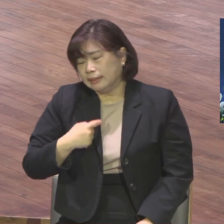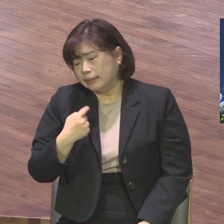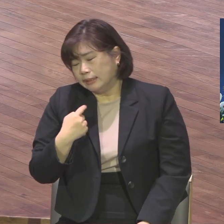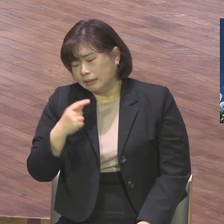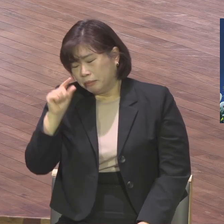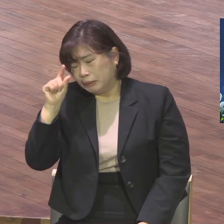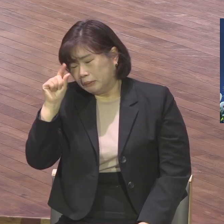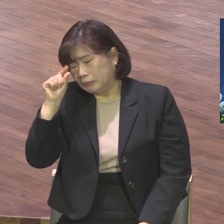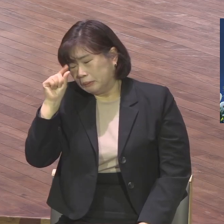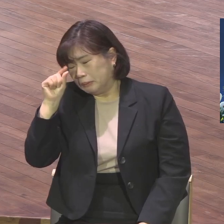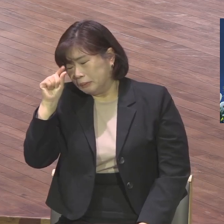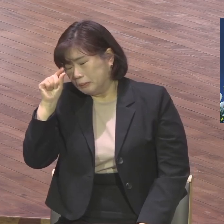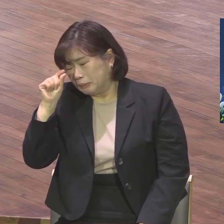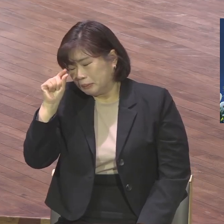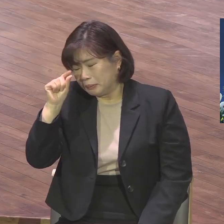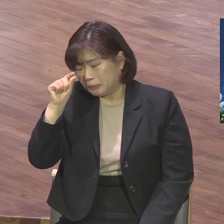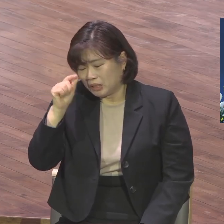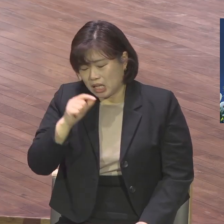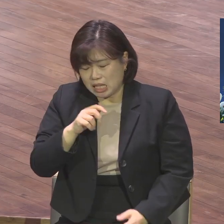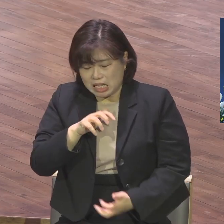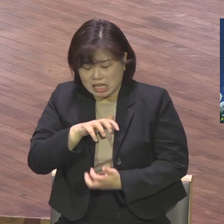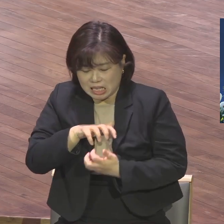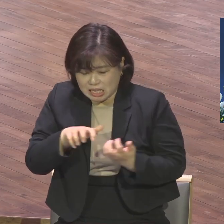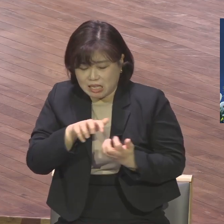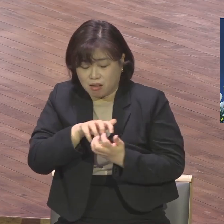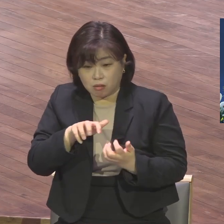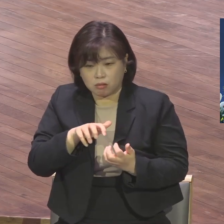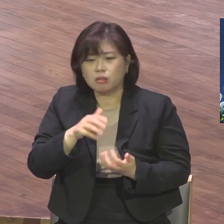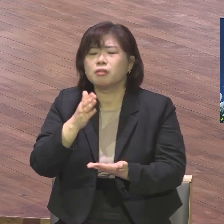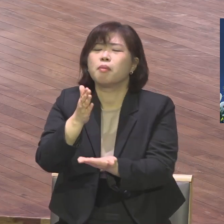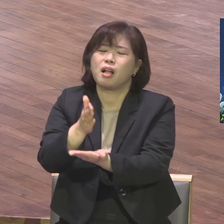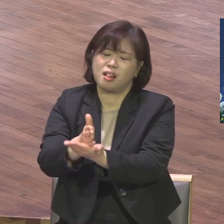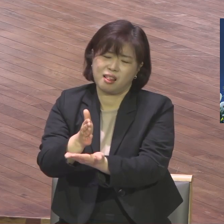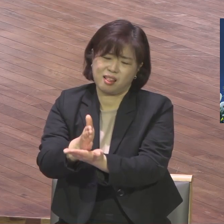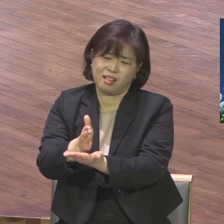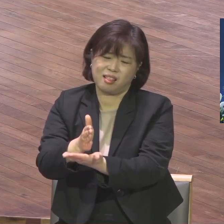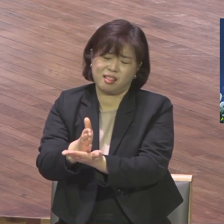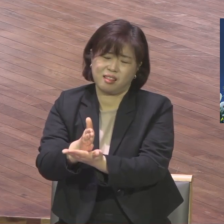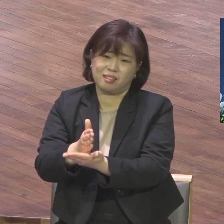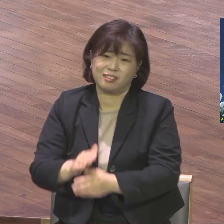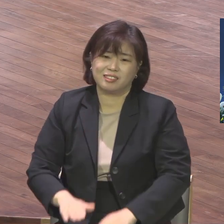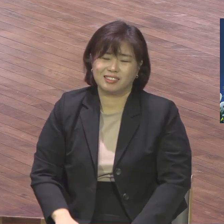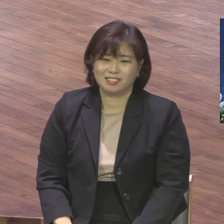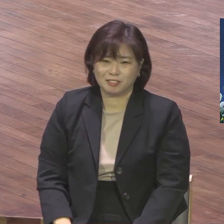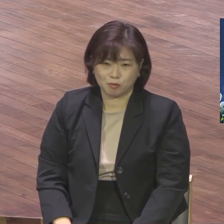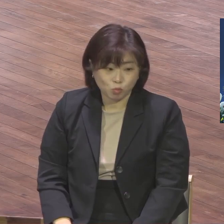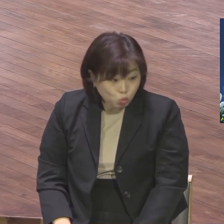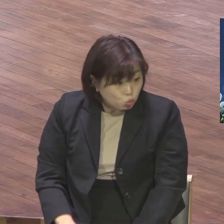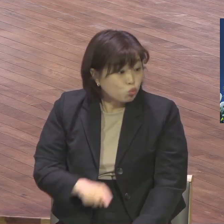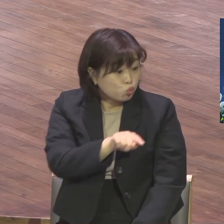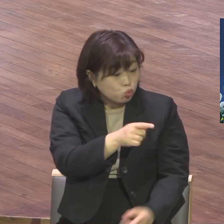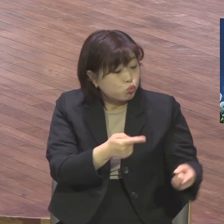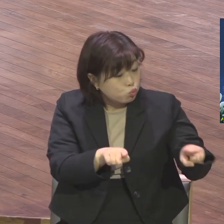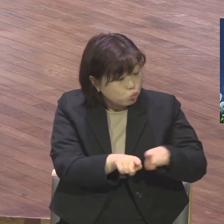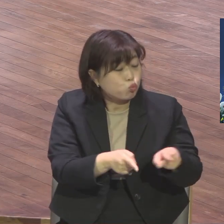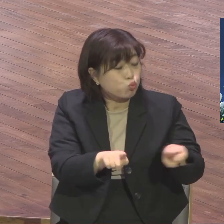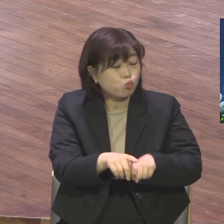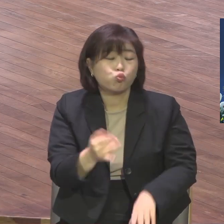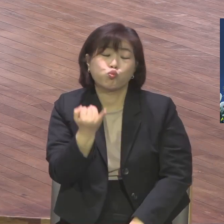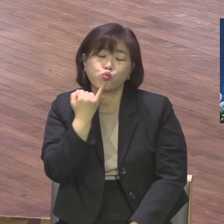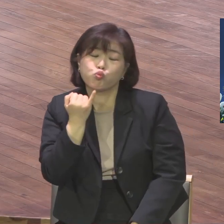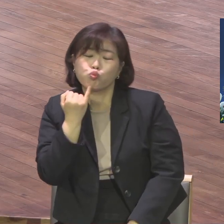무사하시고 화해하시고 성경대로만 생각하면 엄청 건강하게 평생 39자로